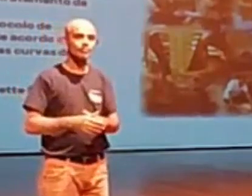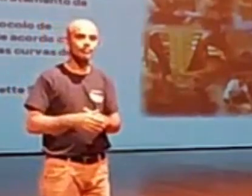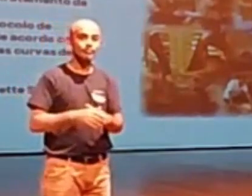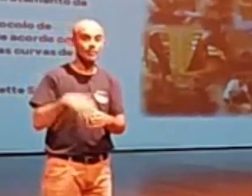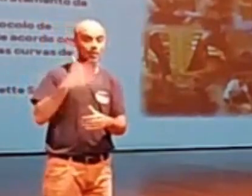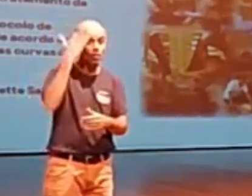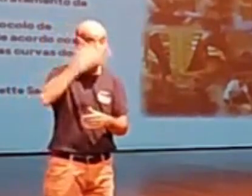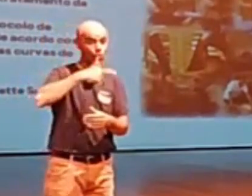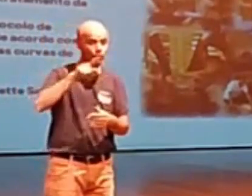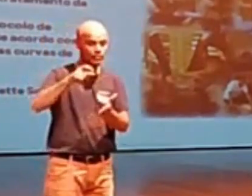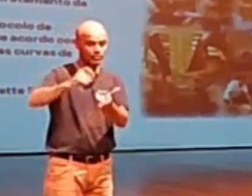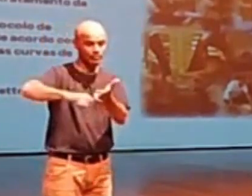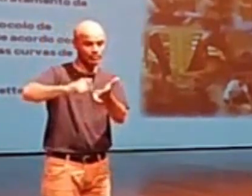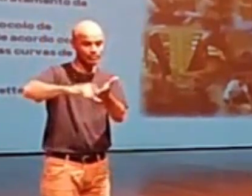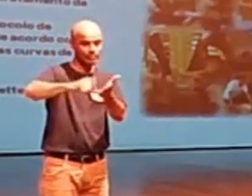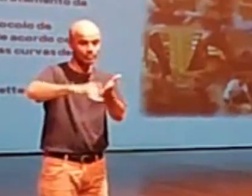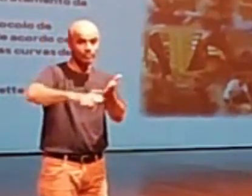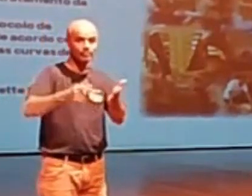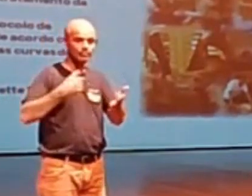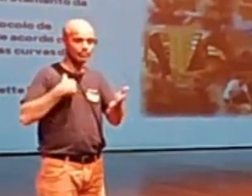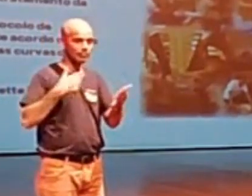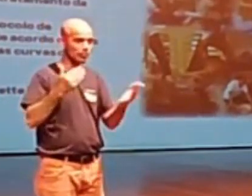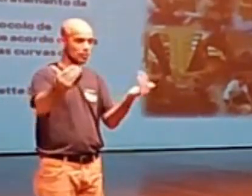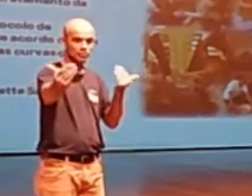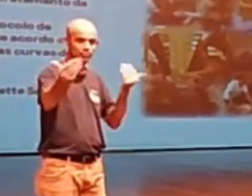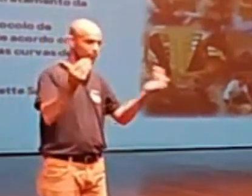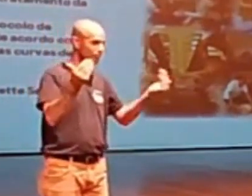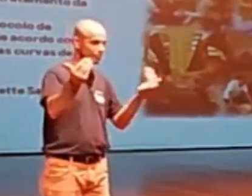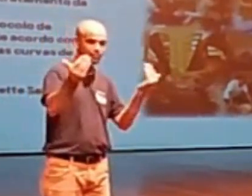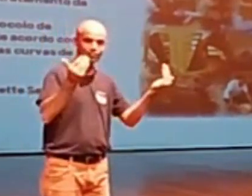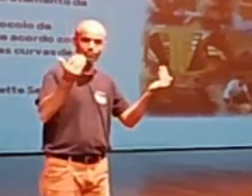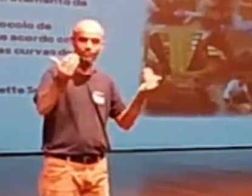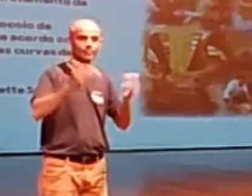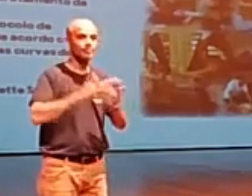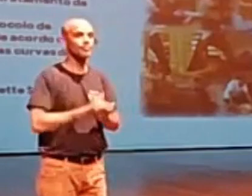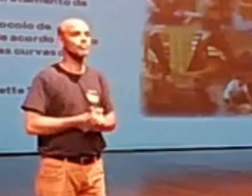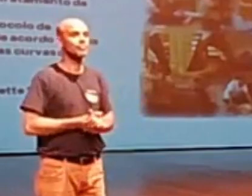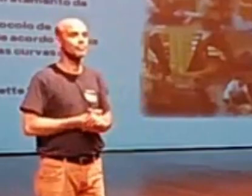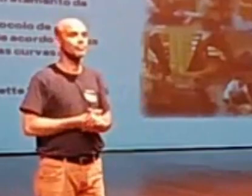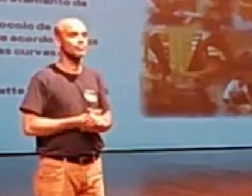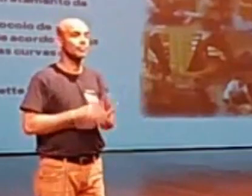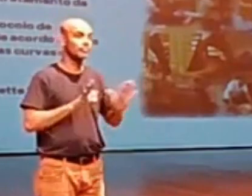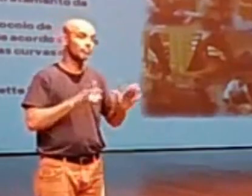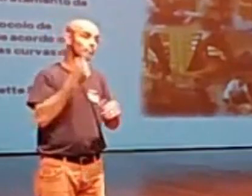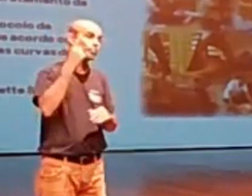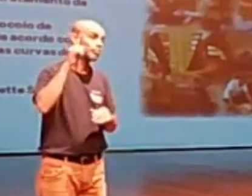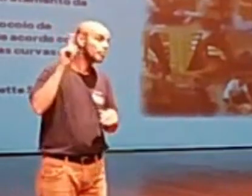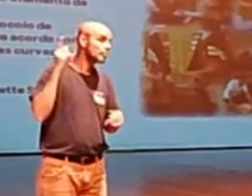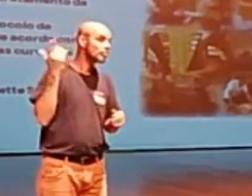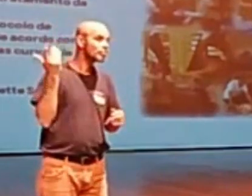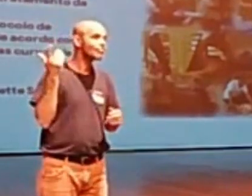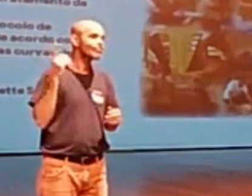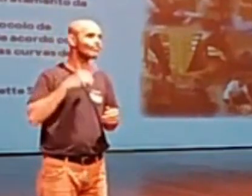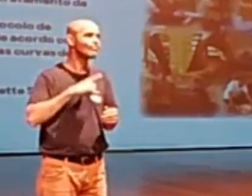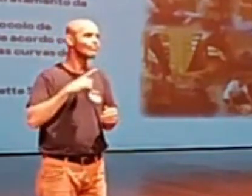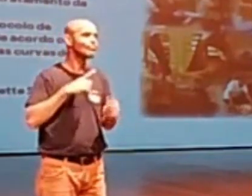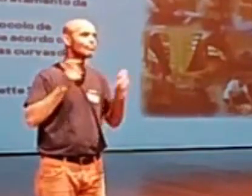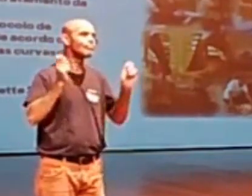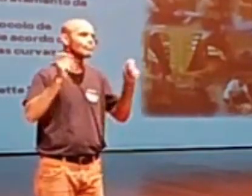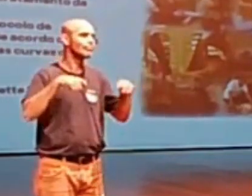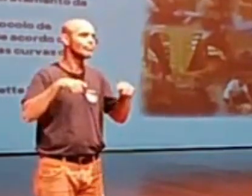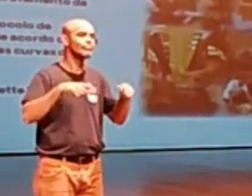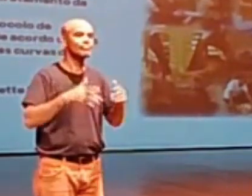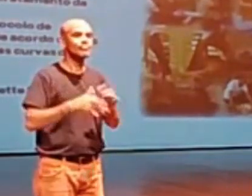convencer para fazer isso, para fazer uma comparação, por exemplo, mas ultimamente tem surgido essa possibilidade